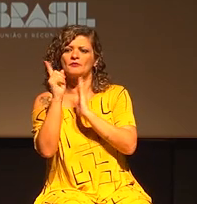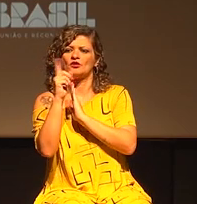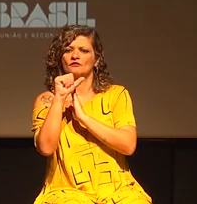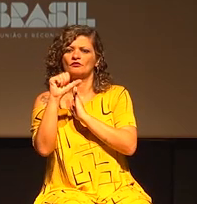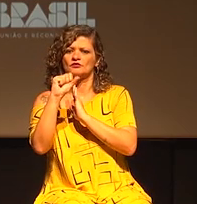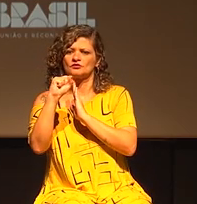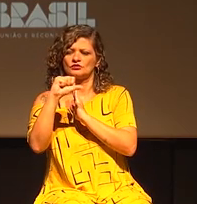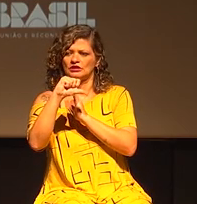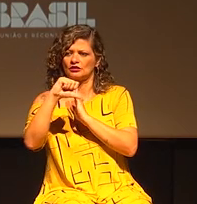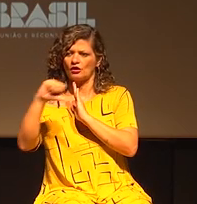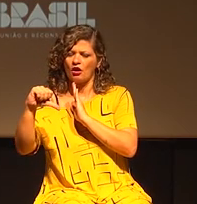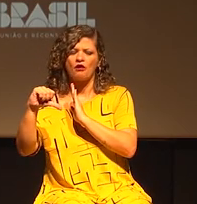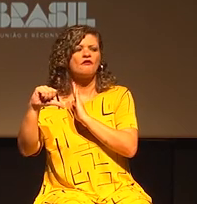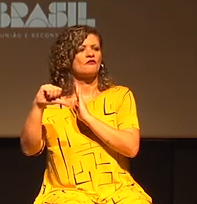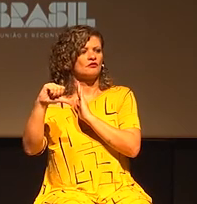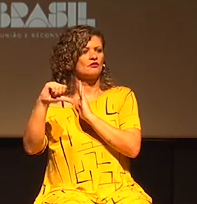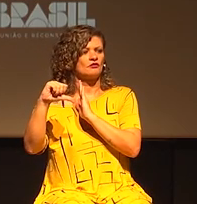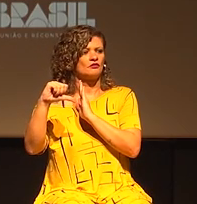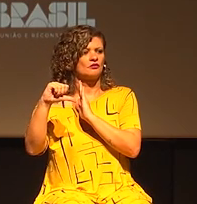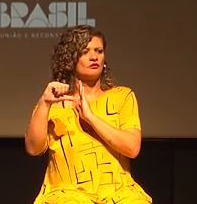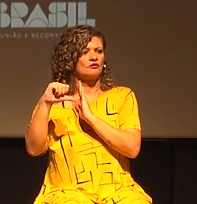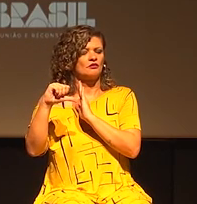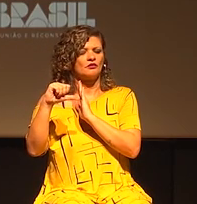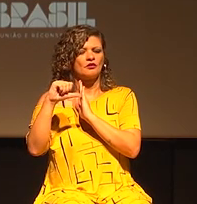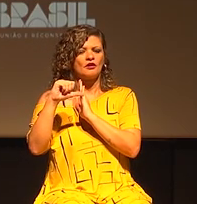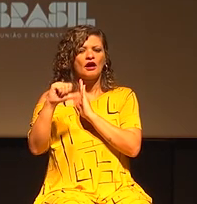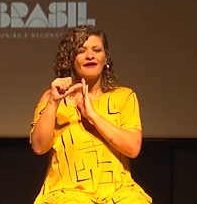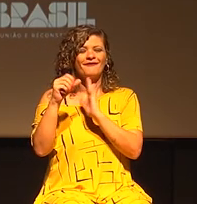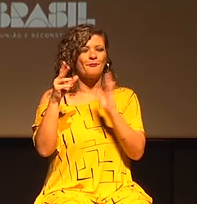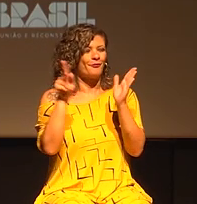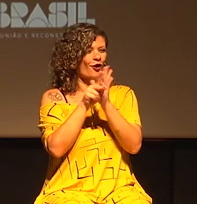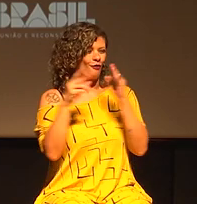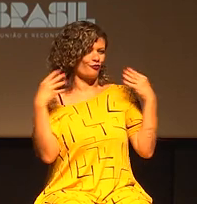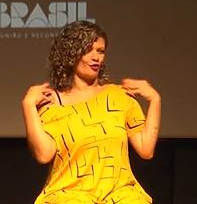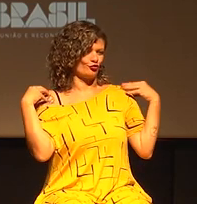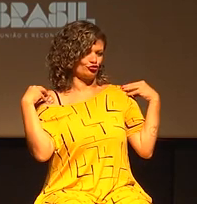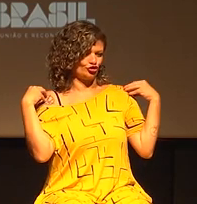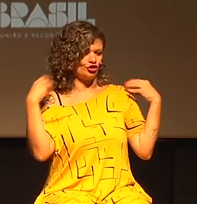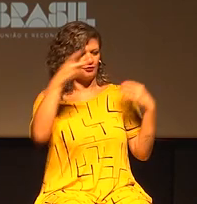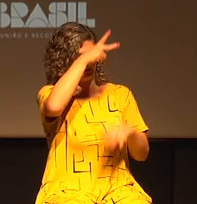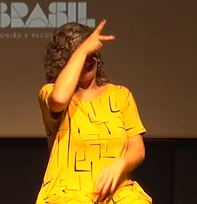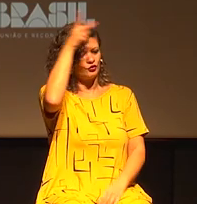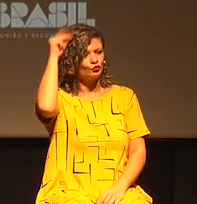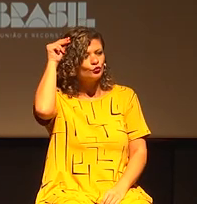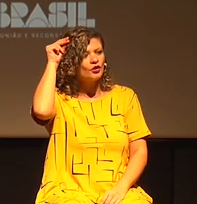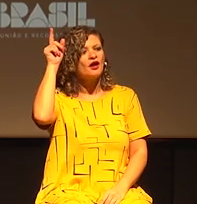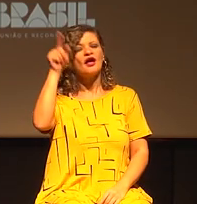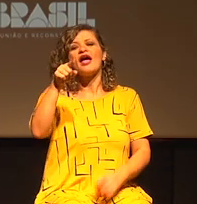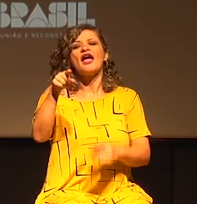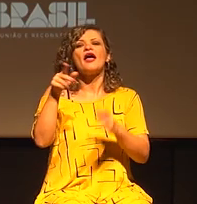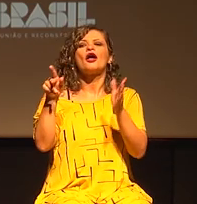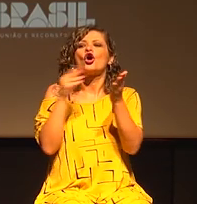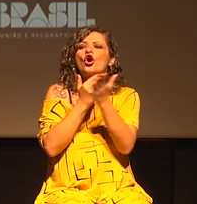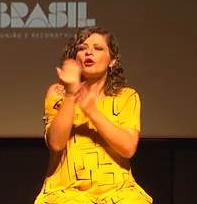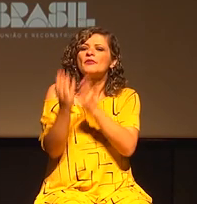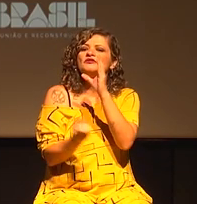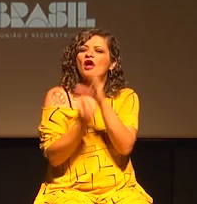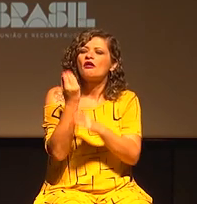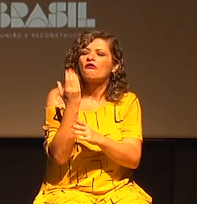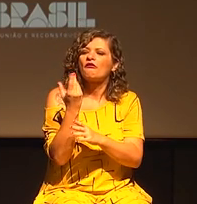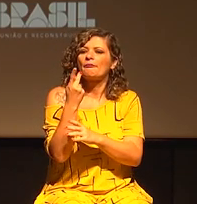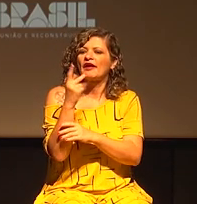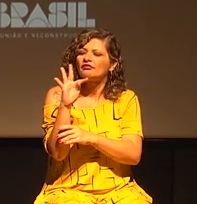justamente 89 que vai levar aund dia na né na prefeitura esse Aí sim já é um ciclo da montagem da maquinaria do PT